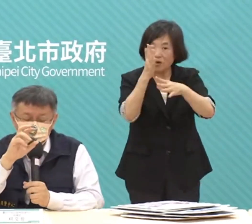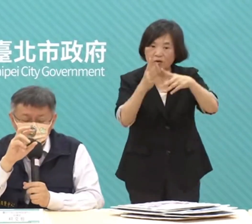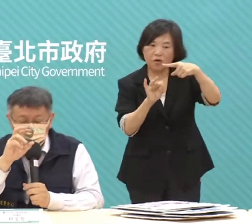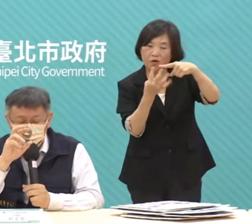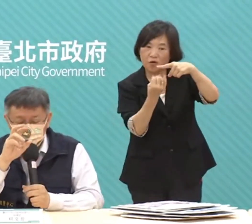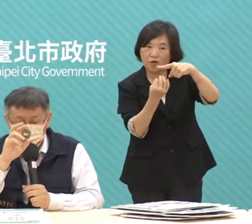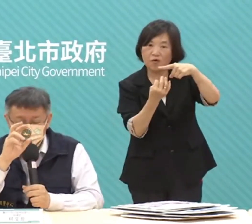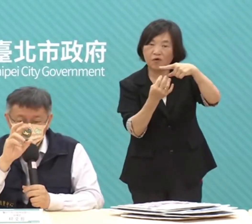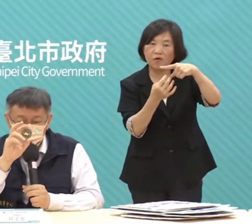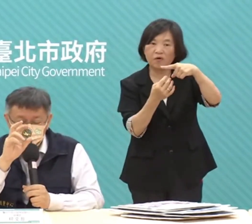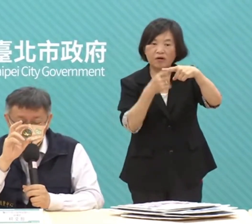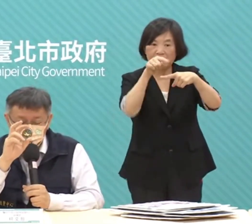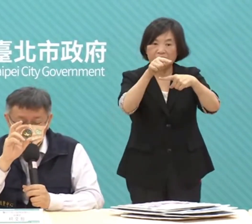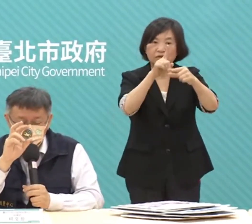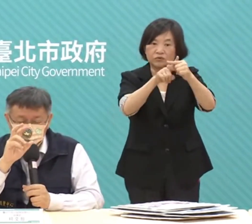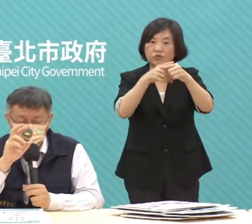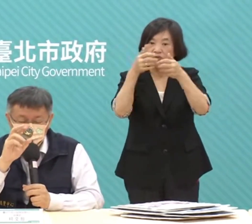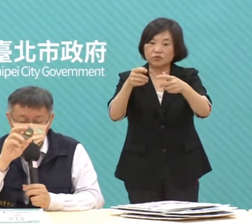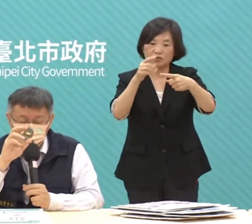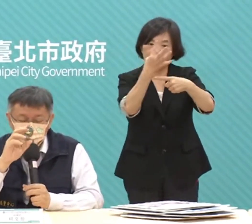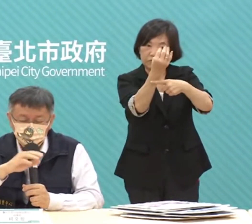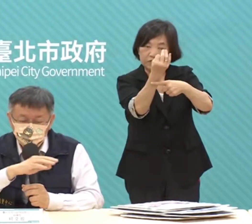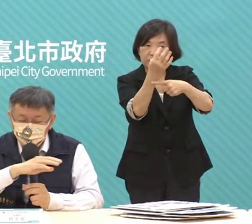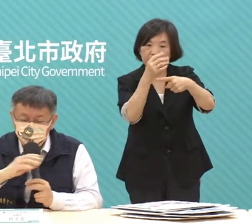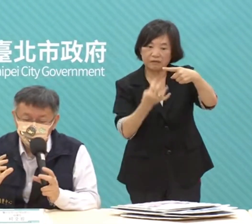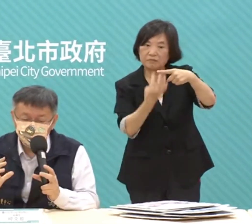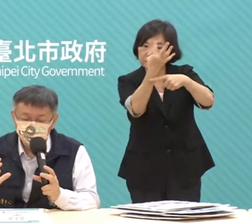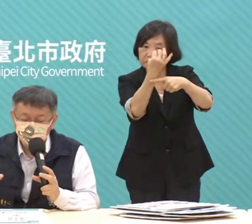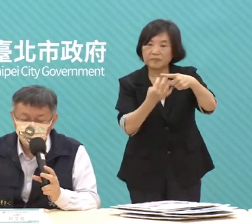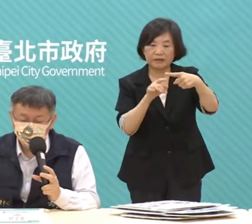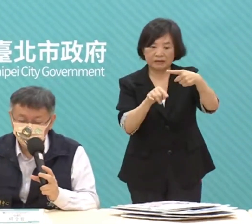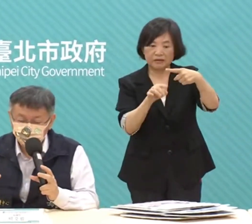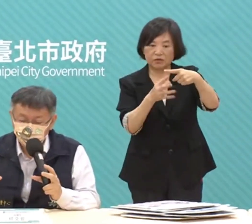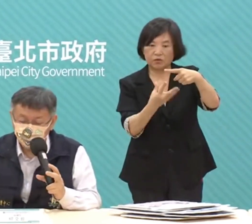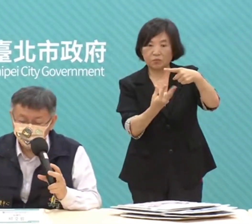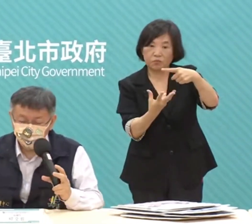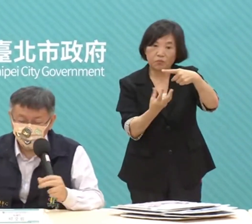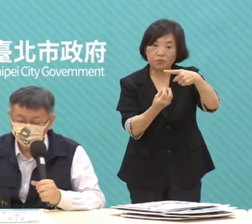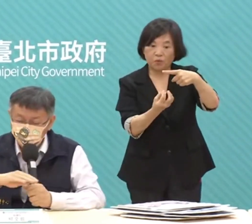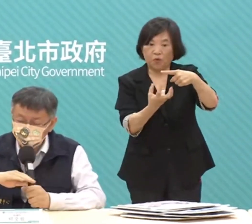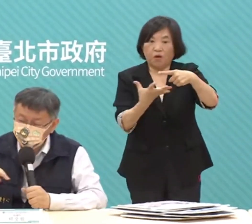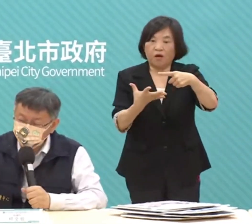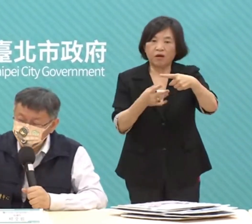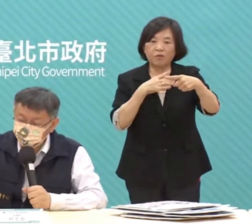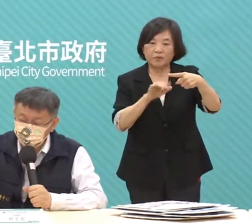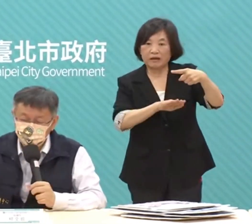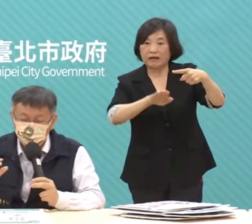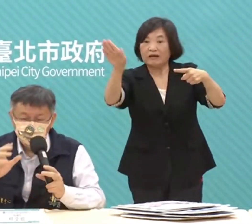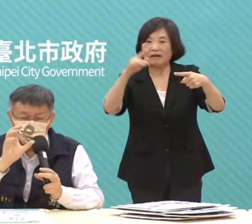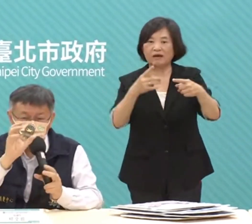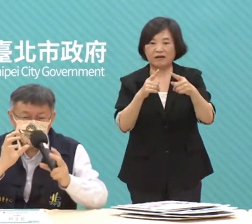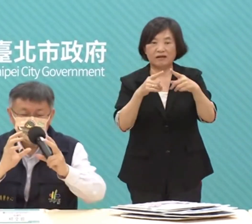是那个中重度的感染人数，那因为父母变化变大很快，因为我们现在一直在上升